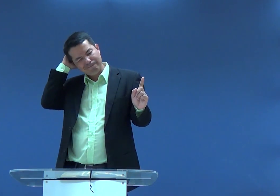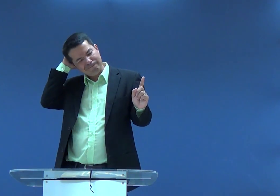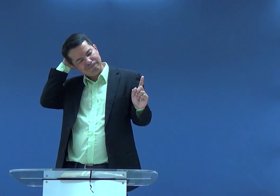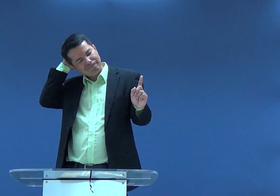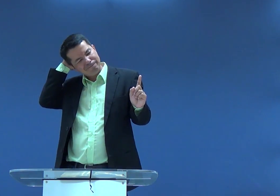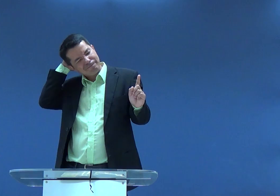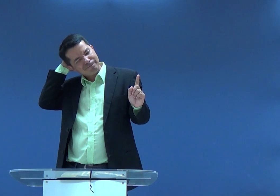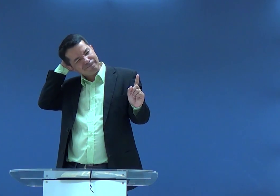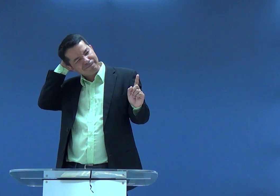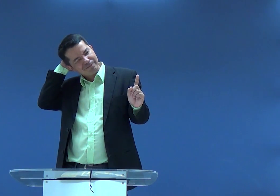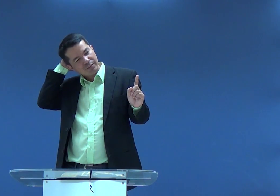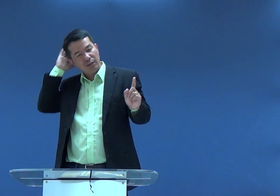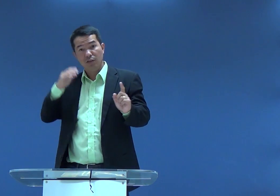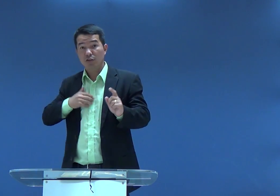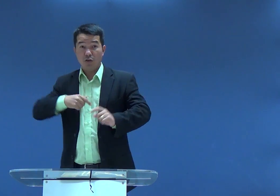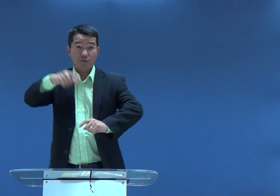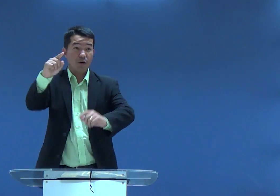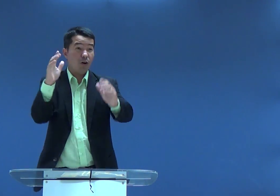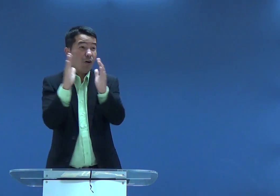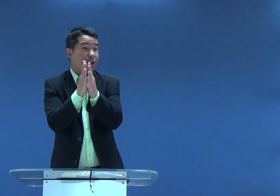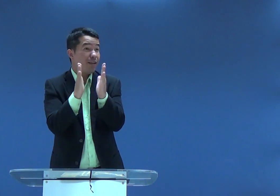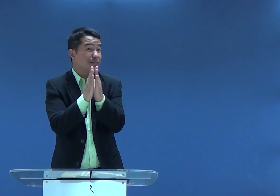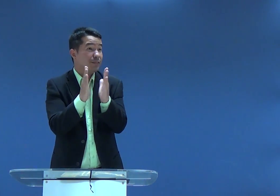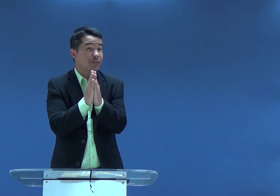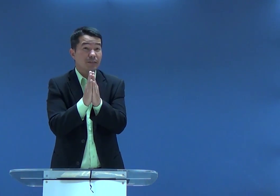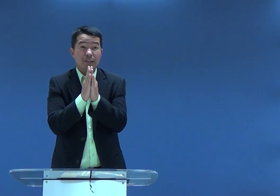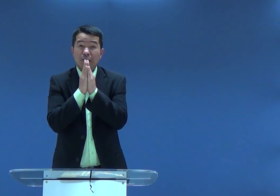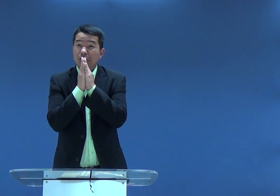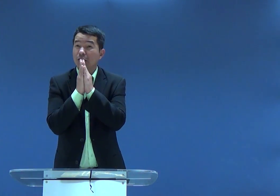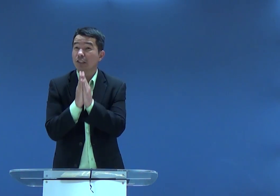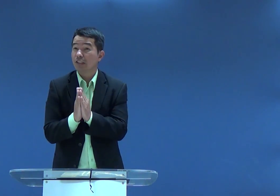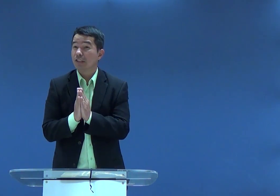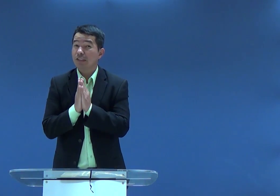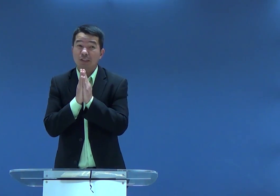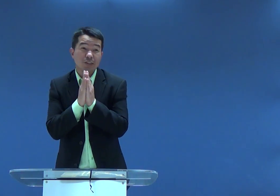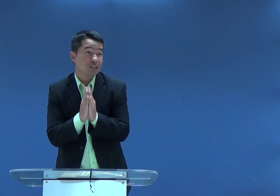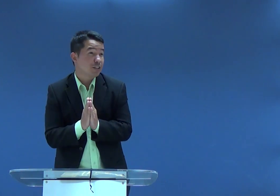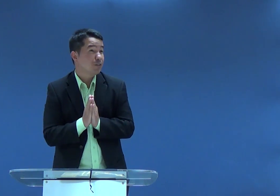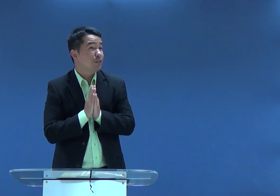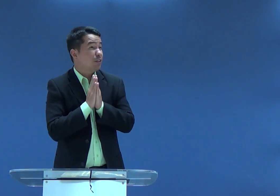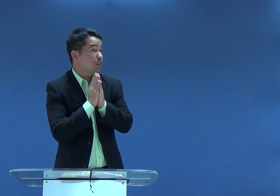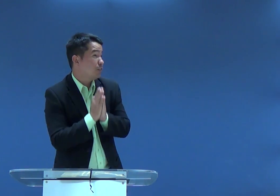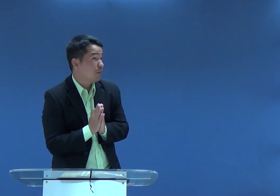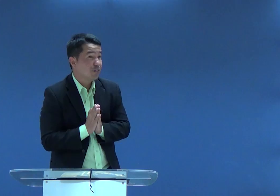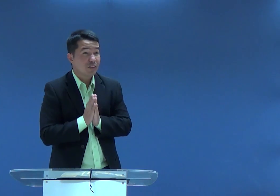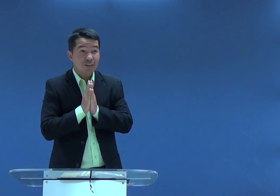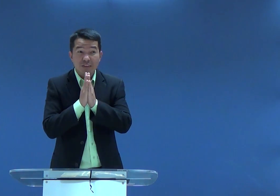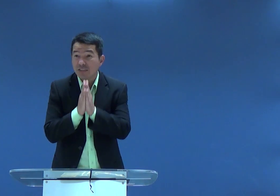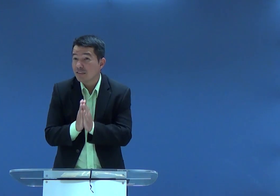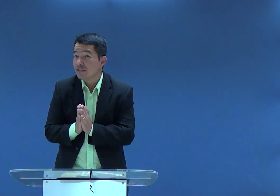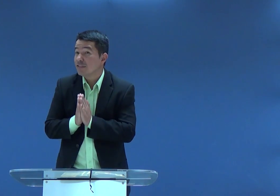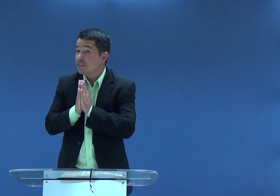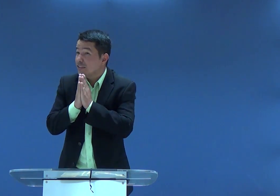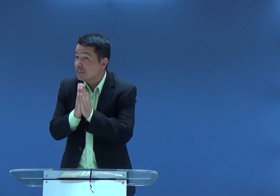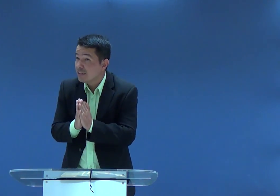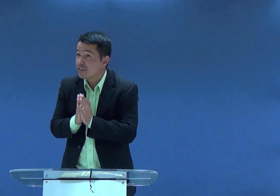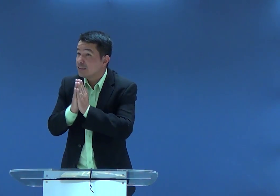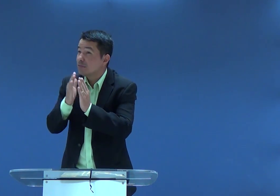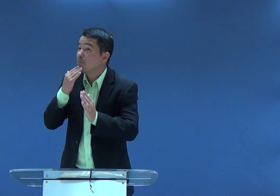Manoá ficou um pouco chateada, porque a esposa recebeu um sinal. Um anjo veio falar com ela, mas nada. Nada veio pra ele.